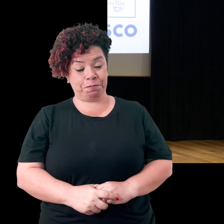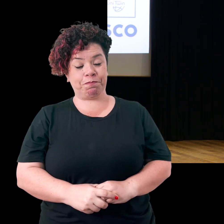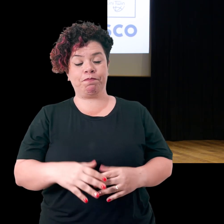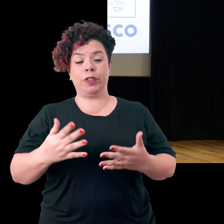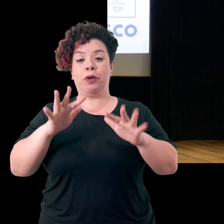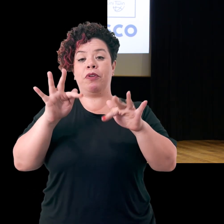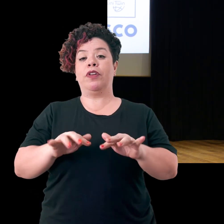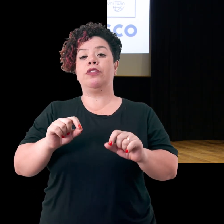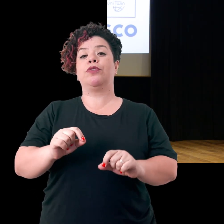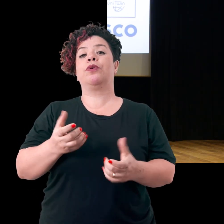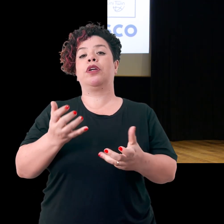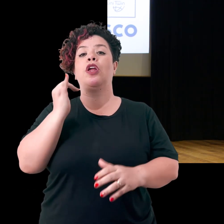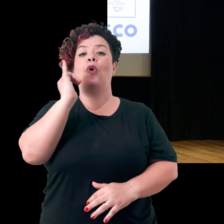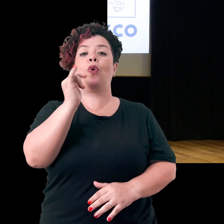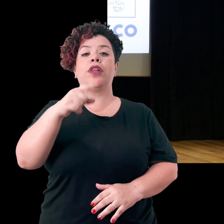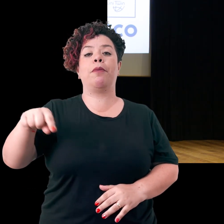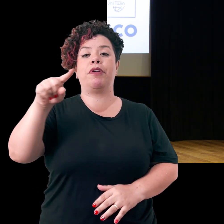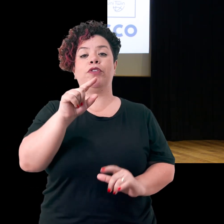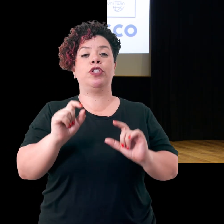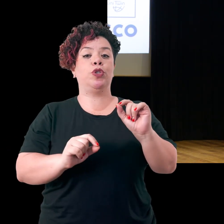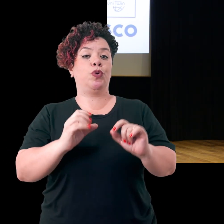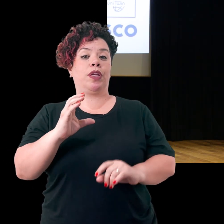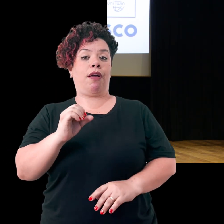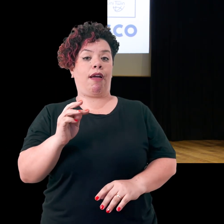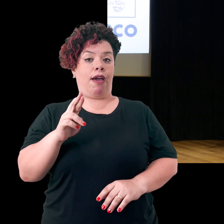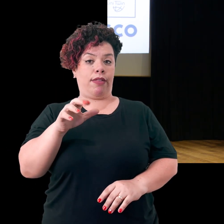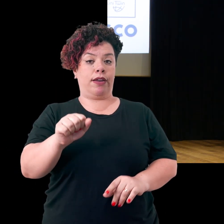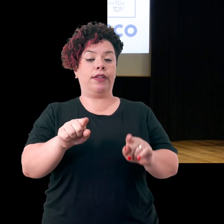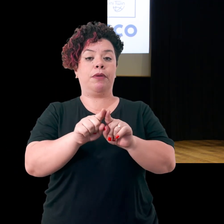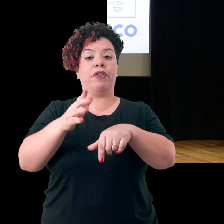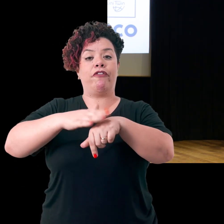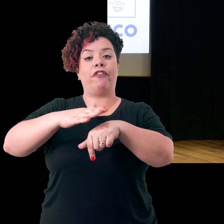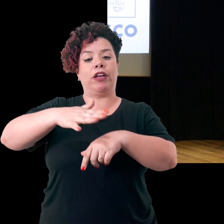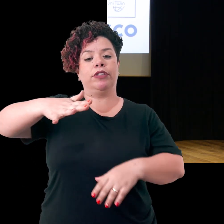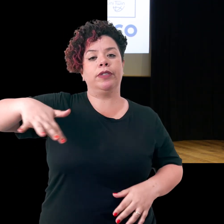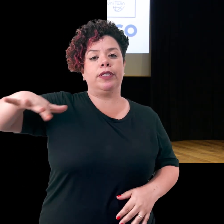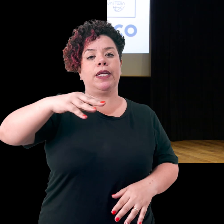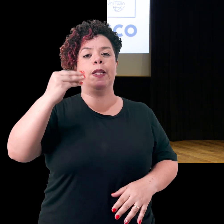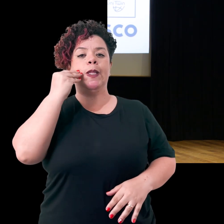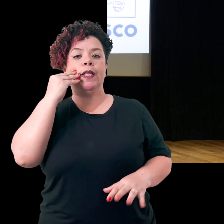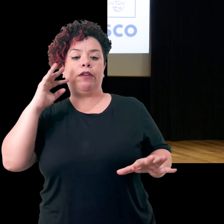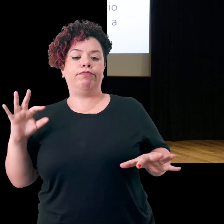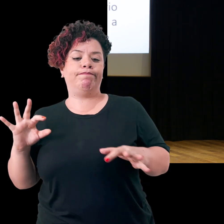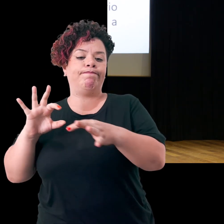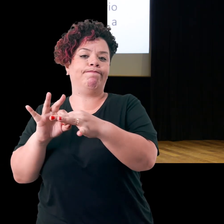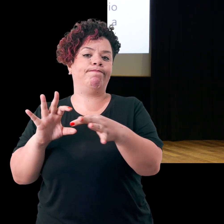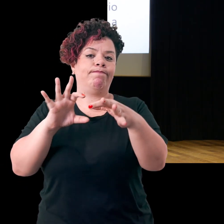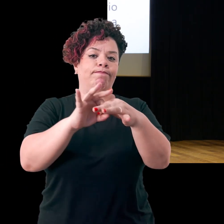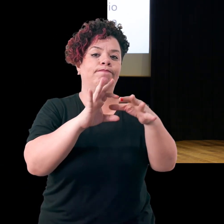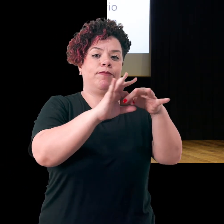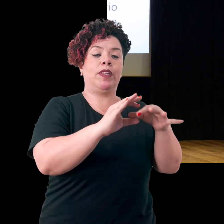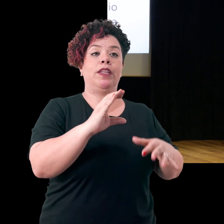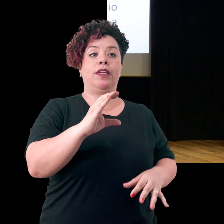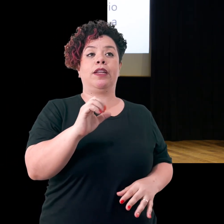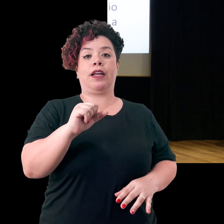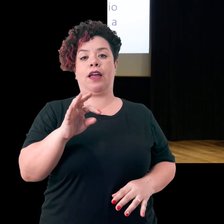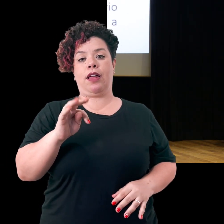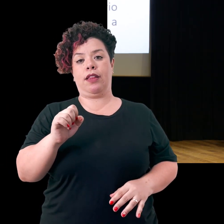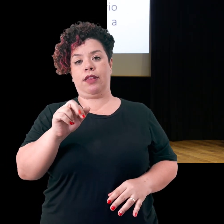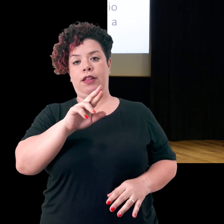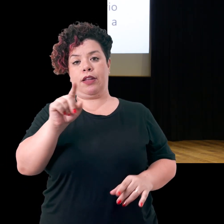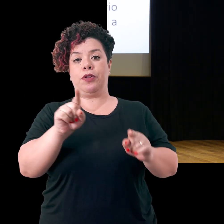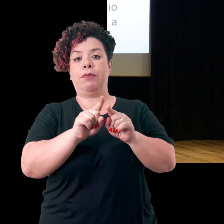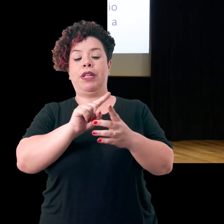Para finalizar, eu queria contar um pouquinho o que a Cátedra vem fazendo nesse universo, né, tentando fazer essas conexões. Né, a Cátedra ela trabalha com